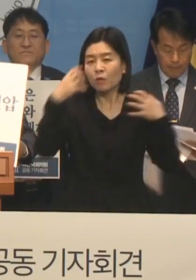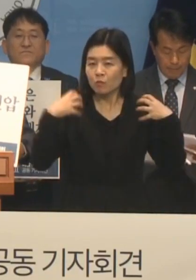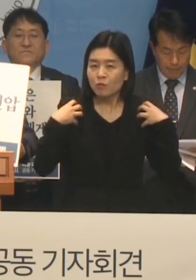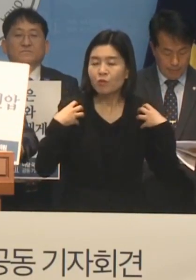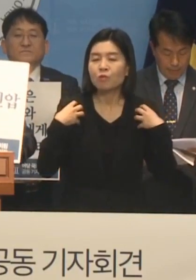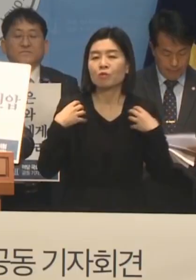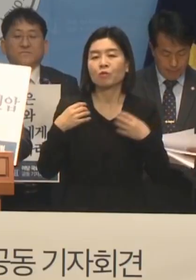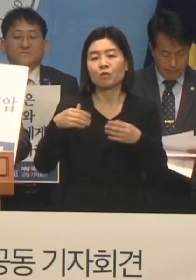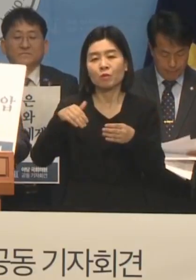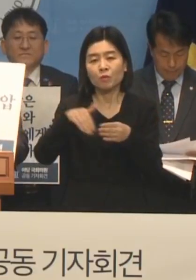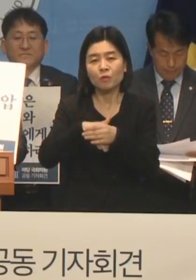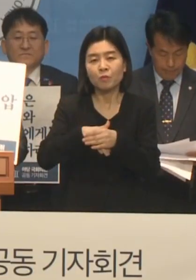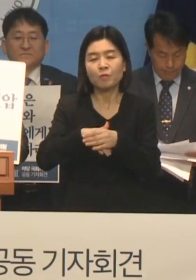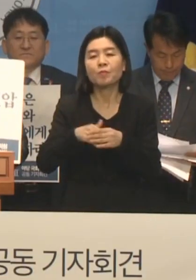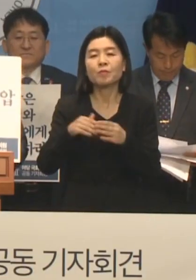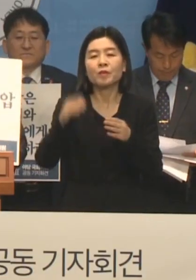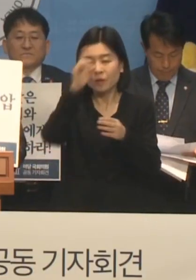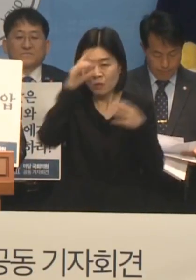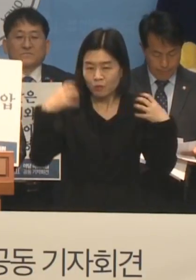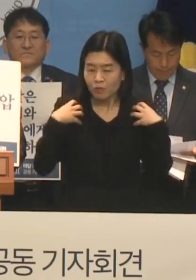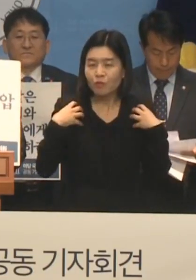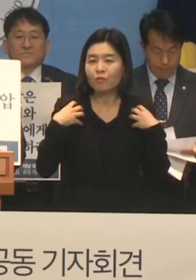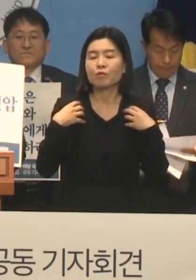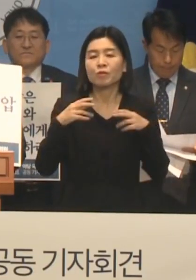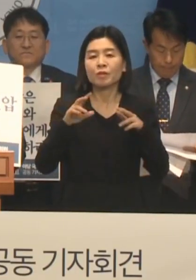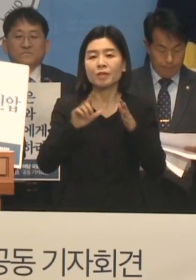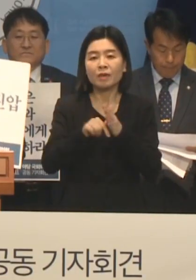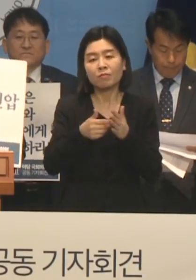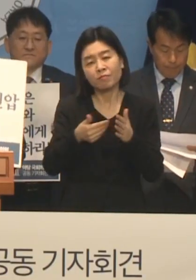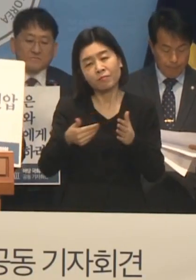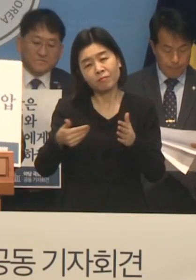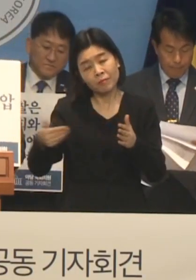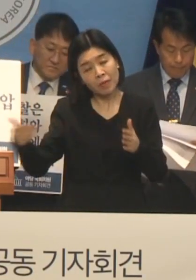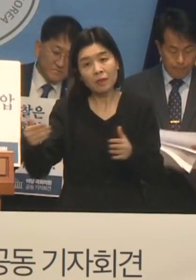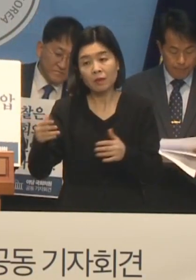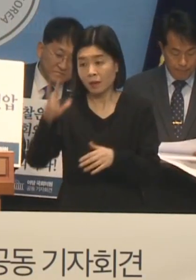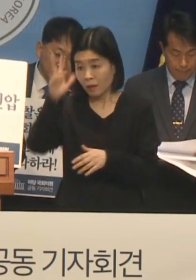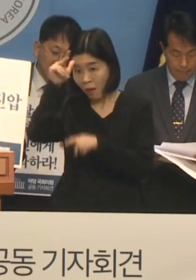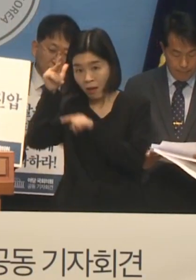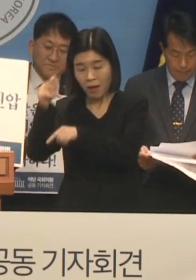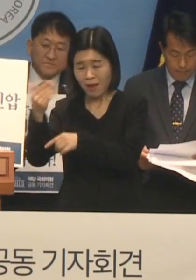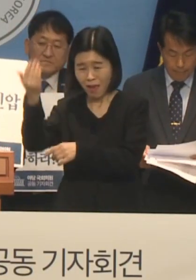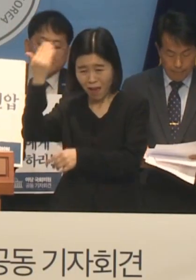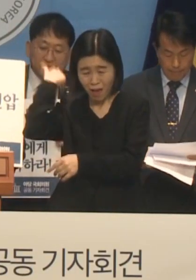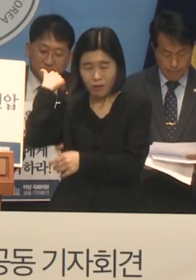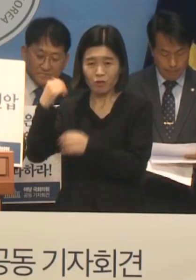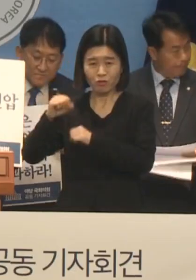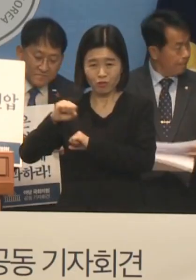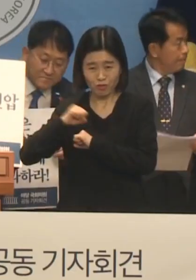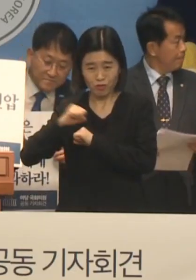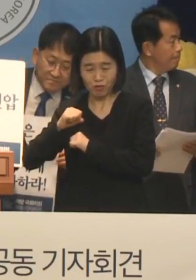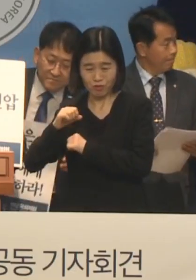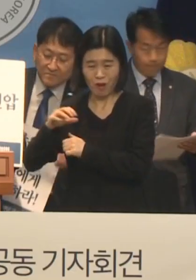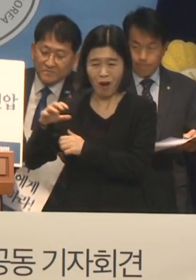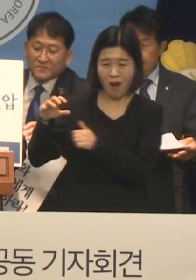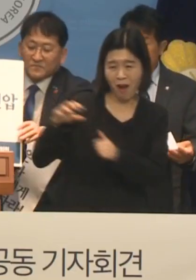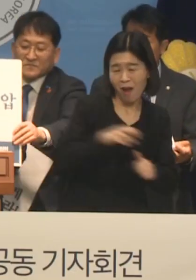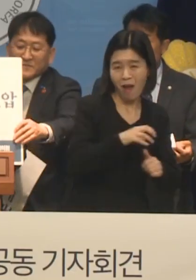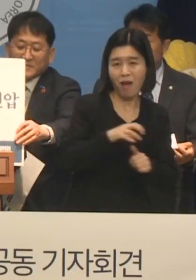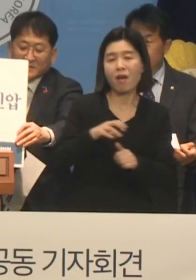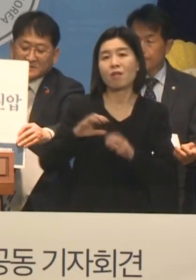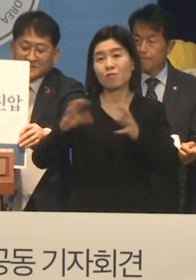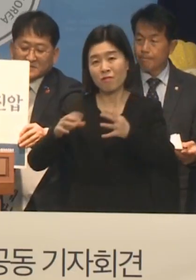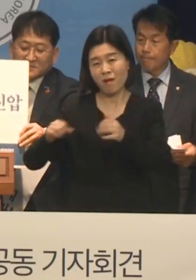시절까지 왔는데 아직도 경찰은 군사 정권 시절에 국가 권력의